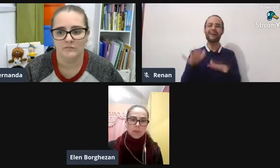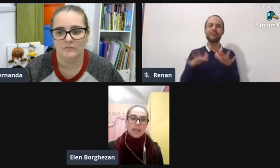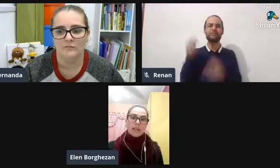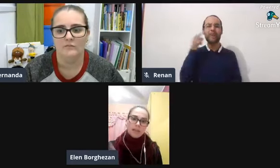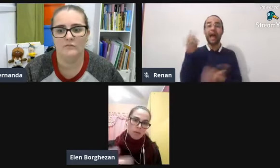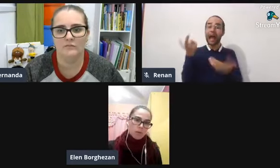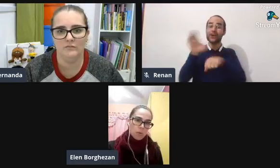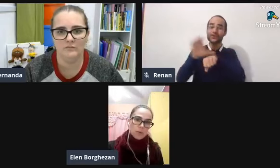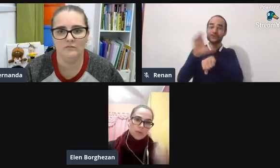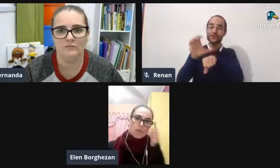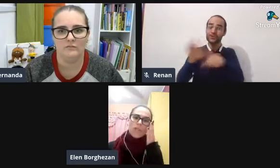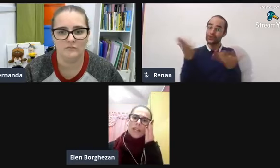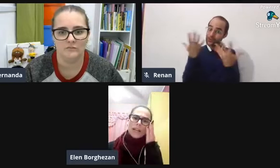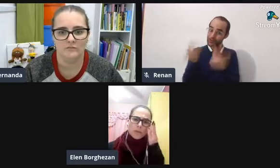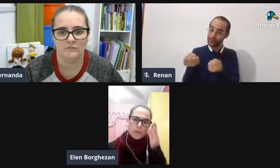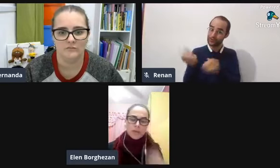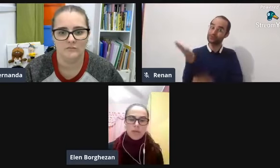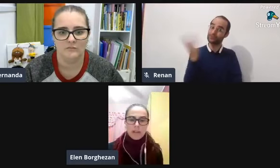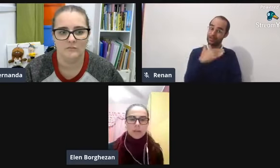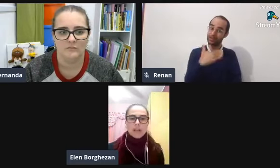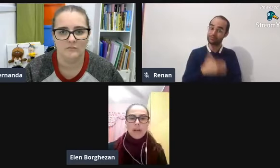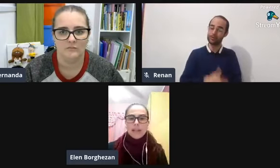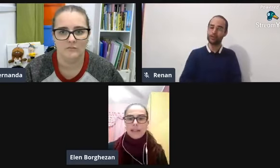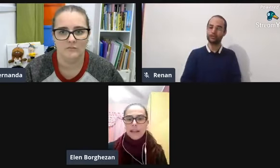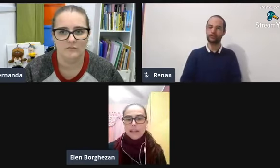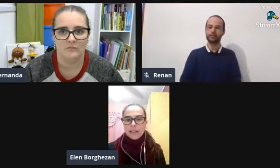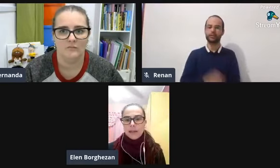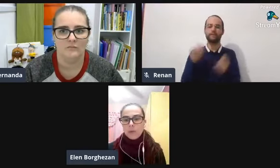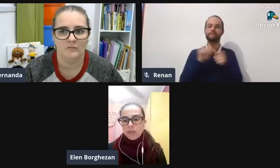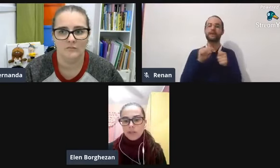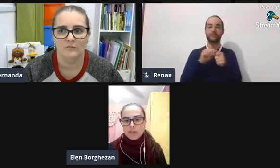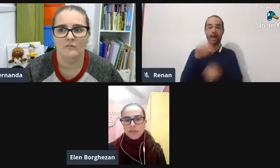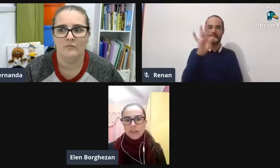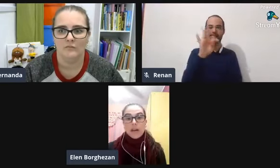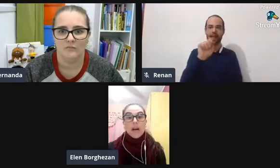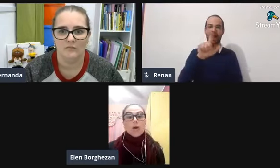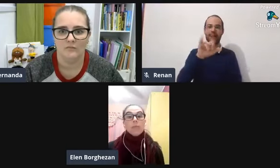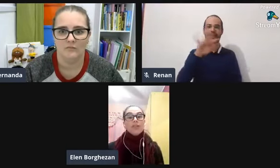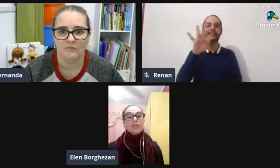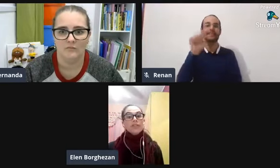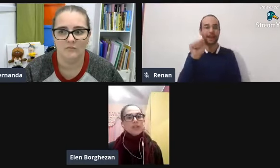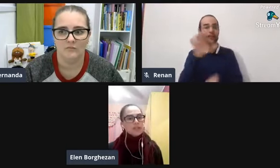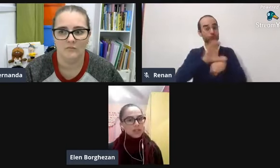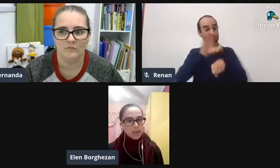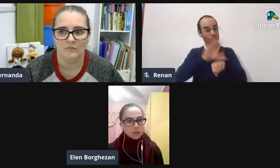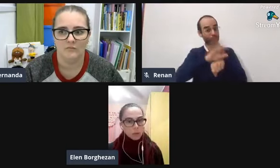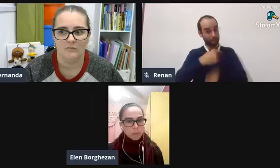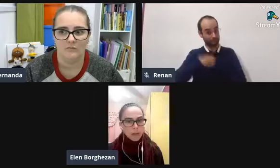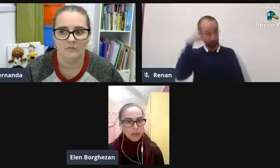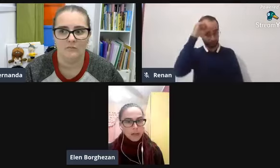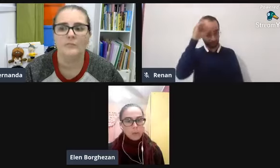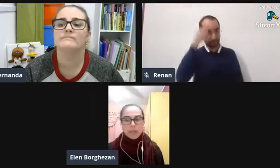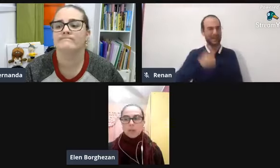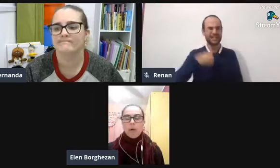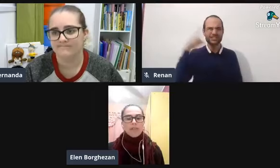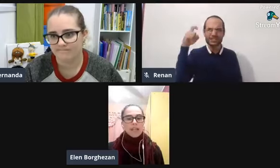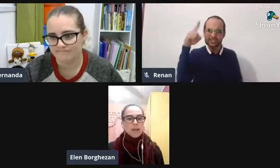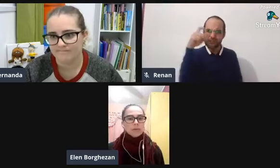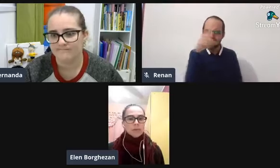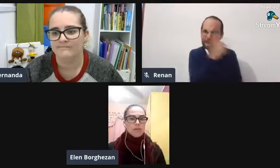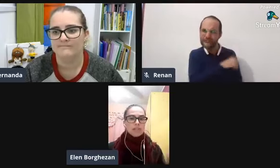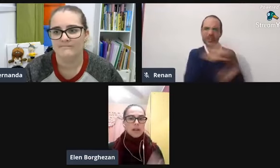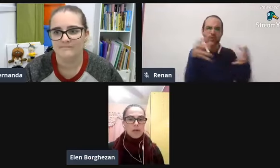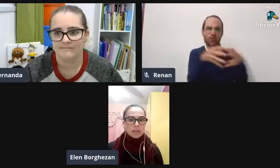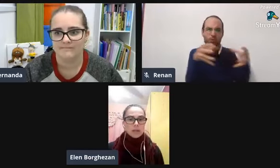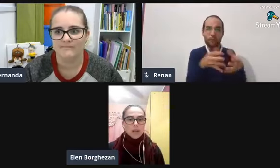um curso, que nem, né, o curso que tu tinha dado, tu falou da Thalita, né, o curso que a gente fez, como foi difícil fechar a turma, porque tu convida